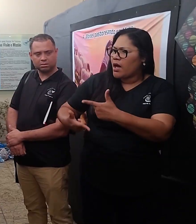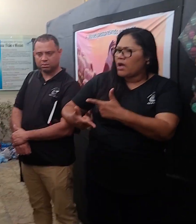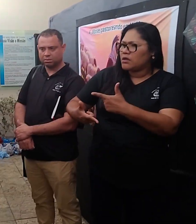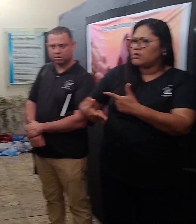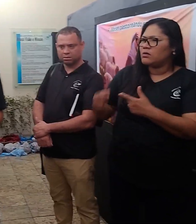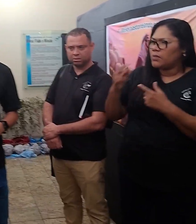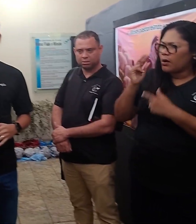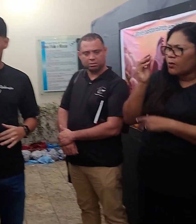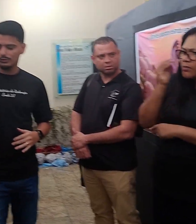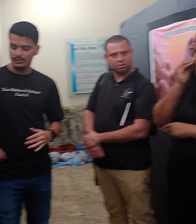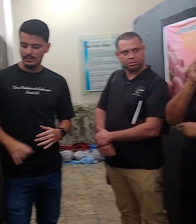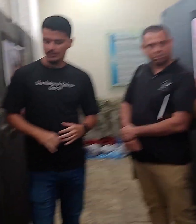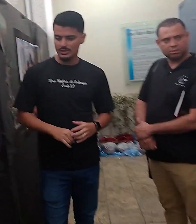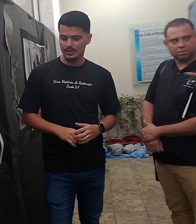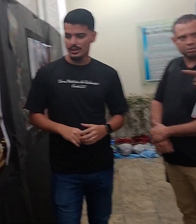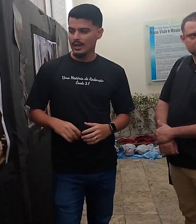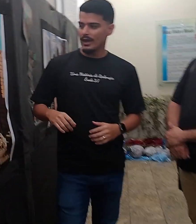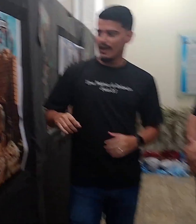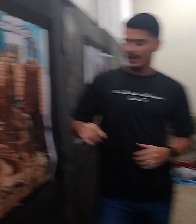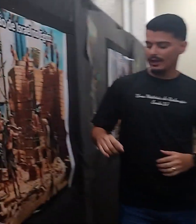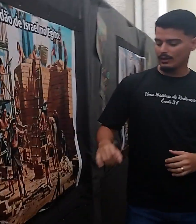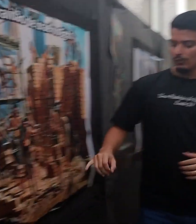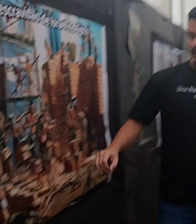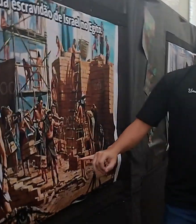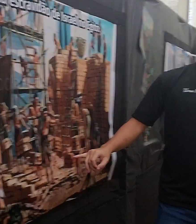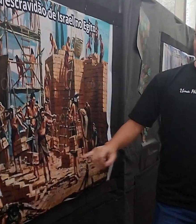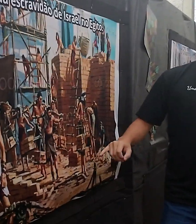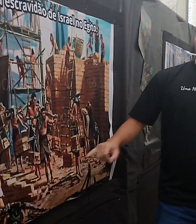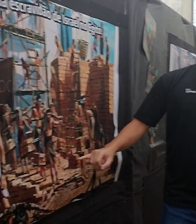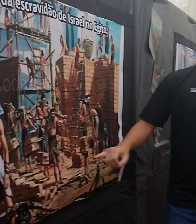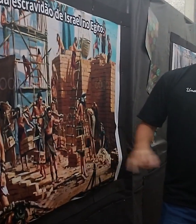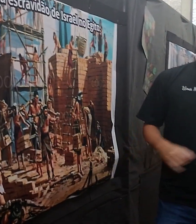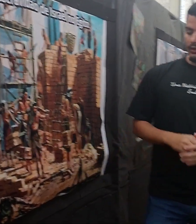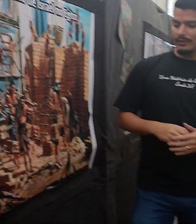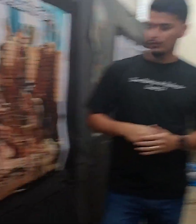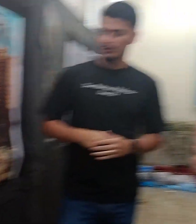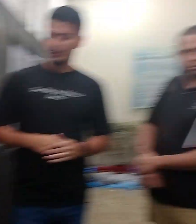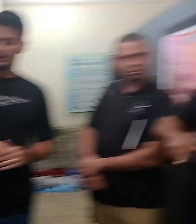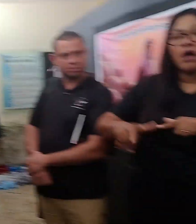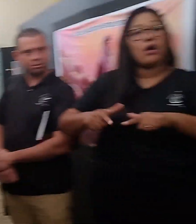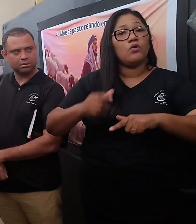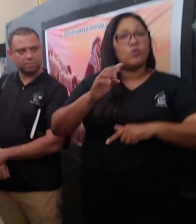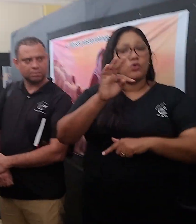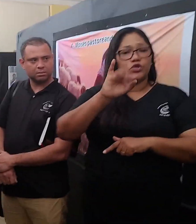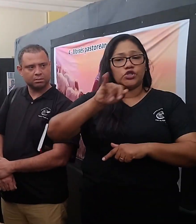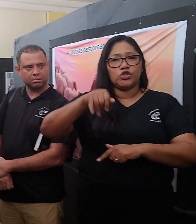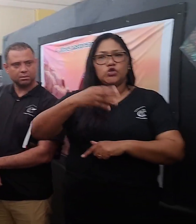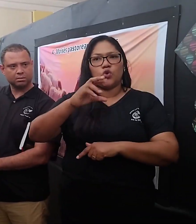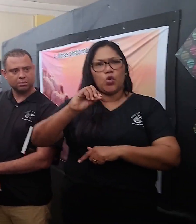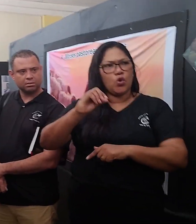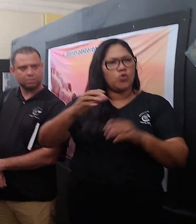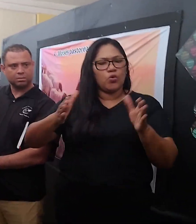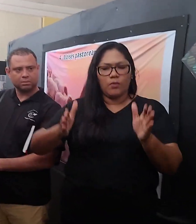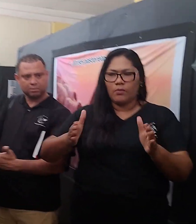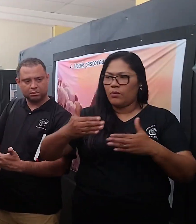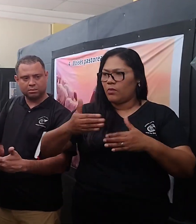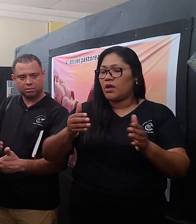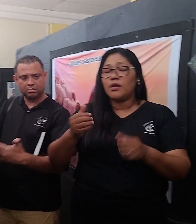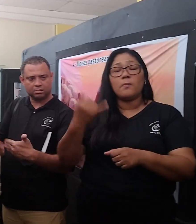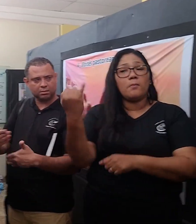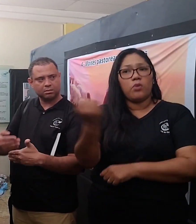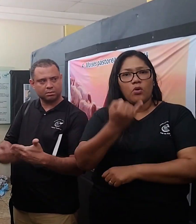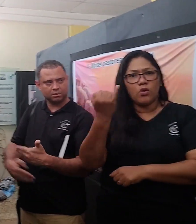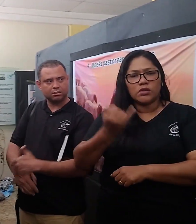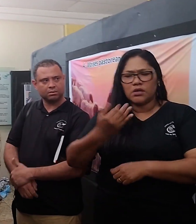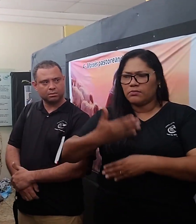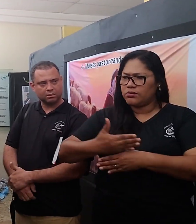observação era que para a construção de lugares, o tijolo era muito importante. Então, a palha que fazia